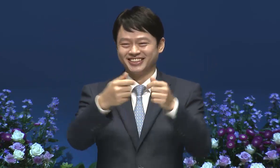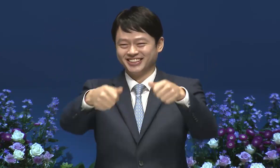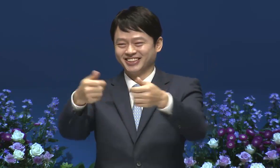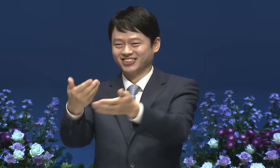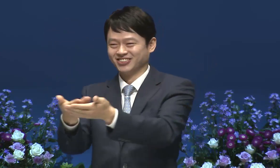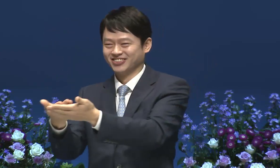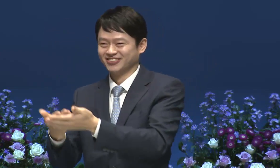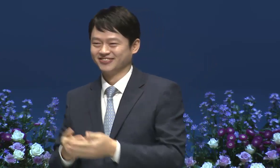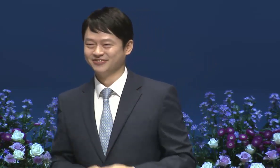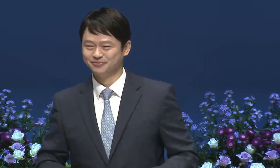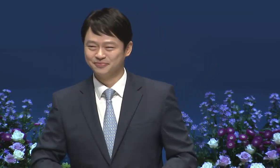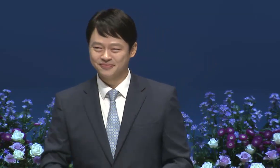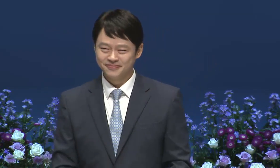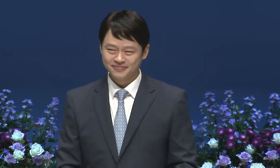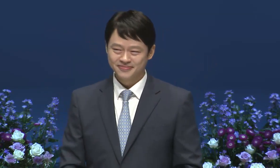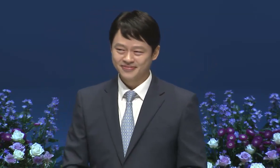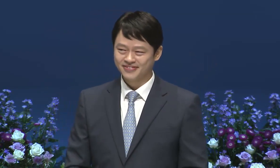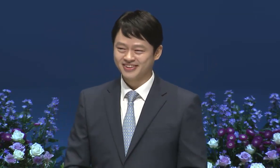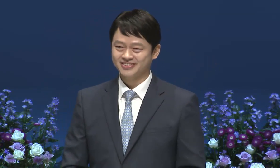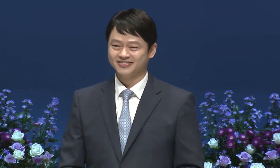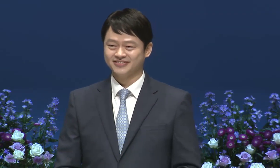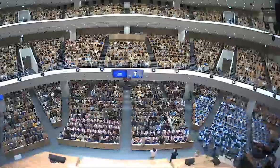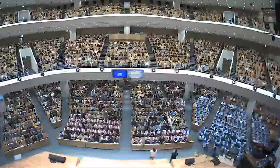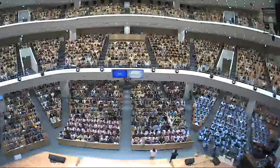여러분 모두 에바다 되시기 바랍니다.